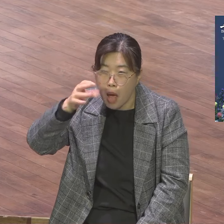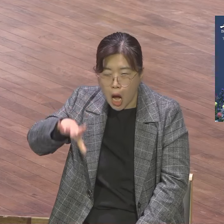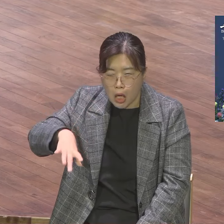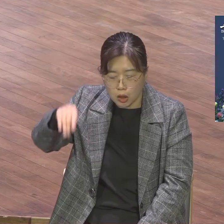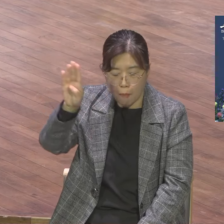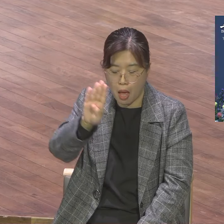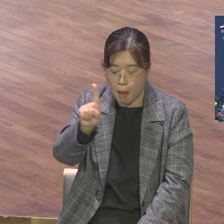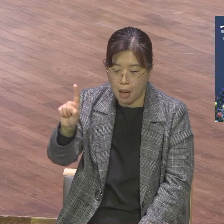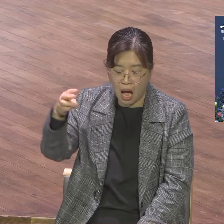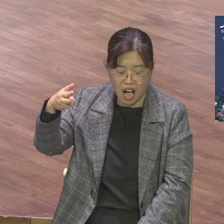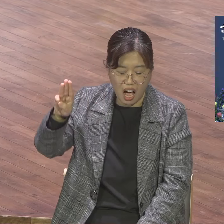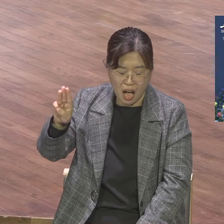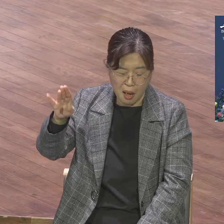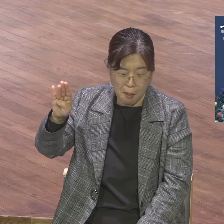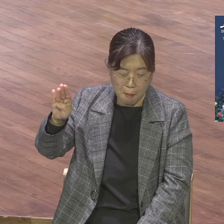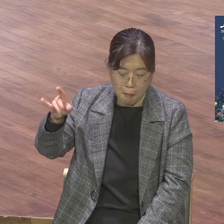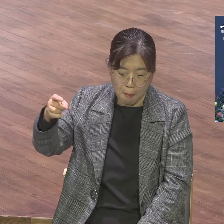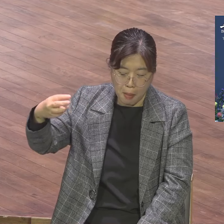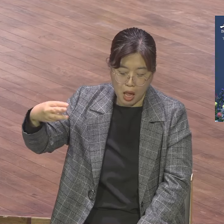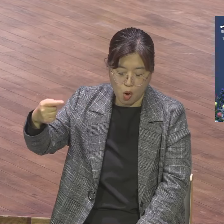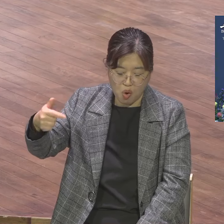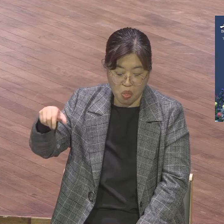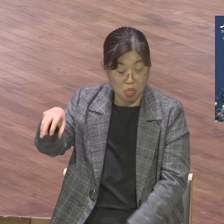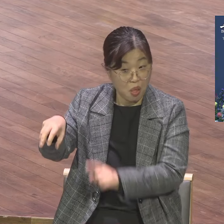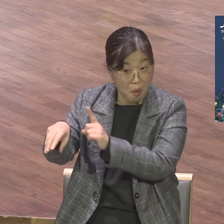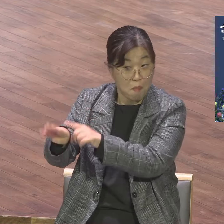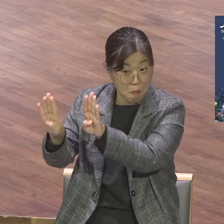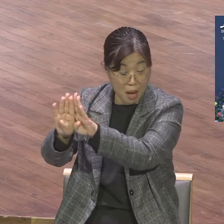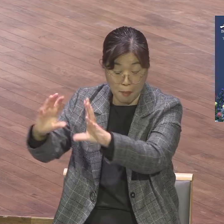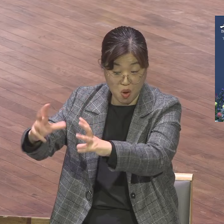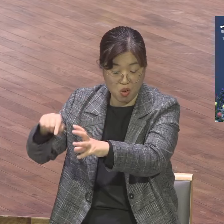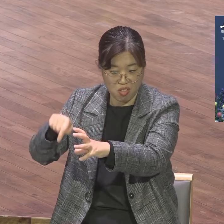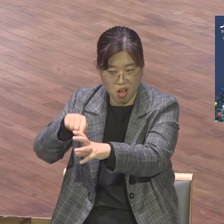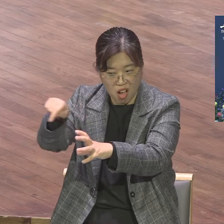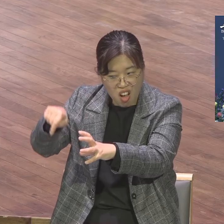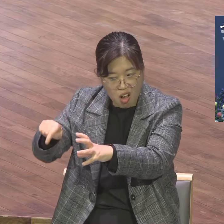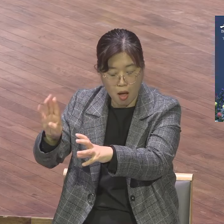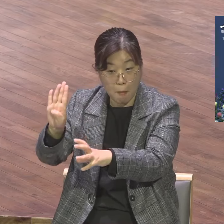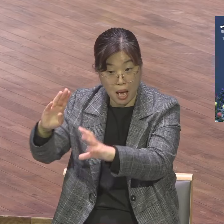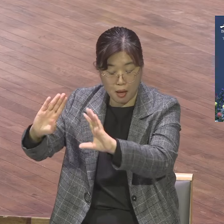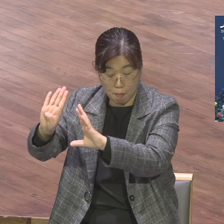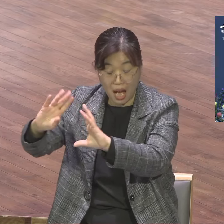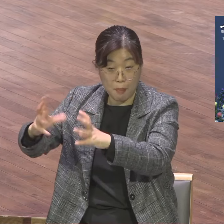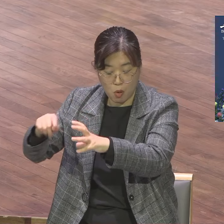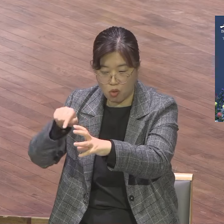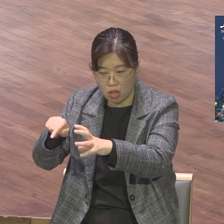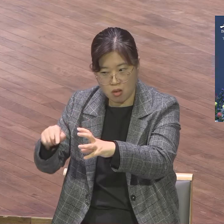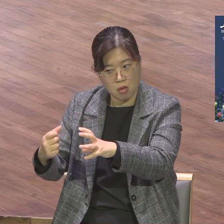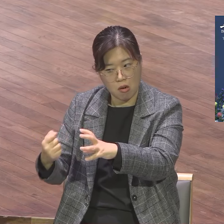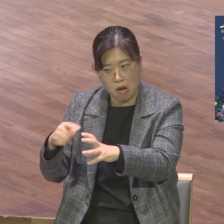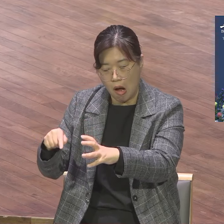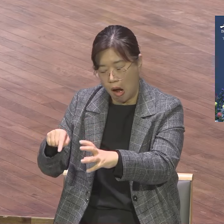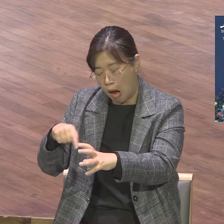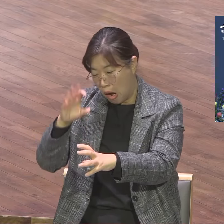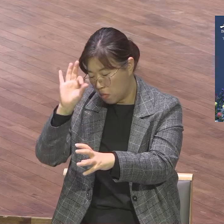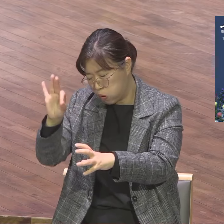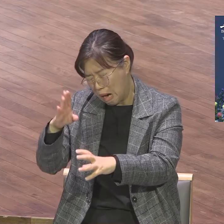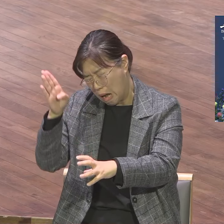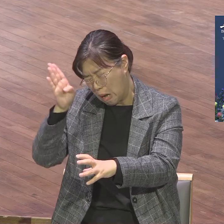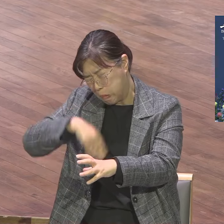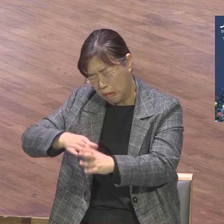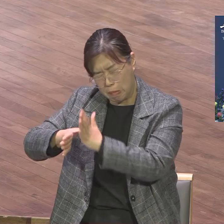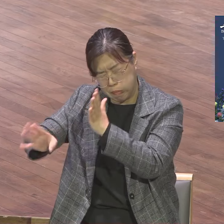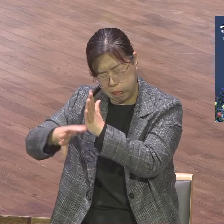가장 악한 나라였기 때문에 이 바벨론은 원래 창세기 3장에 보면 함의